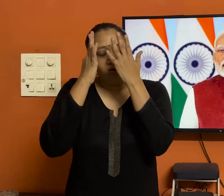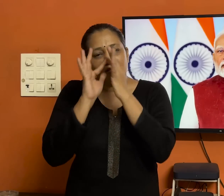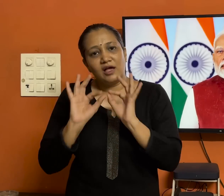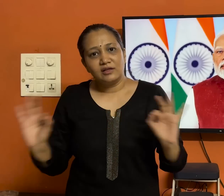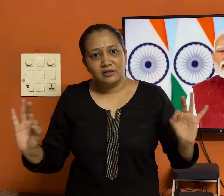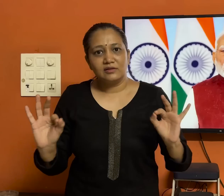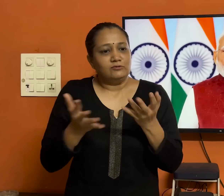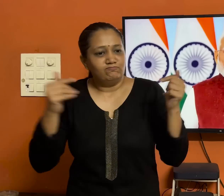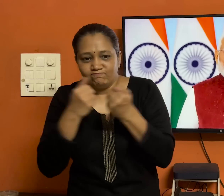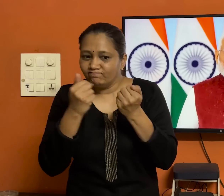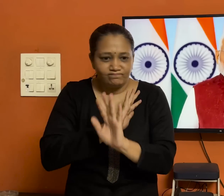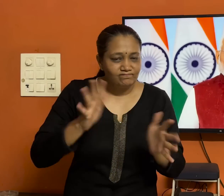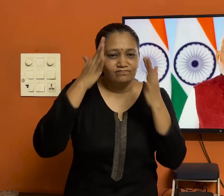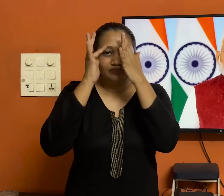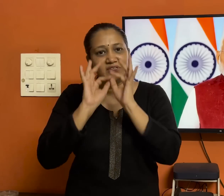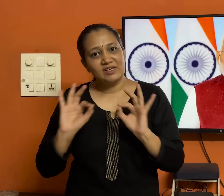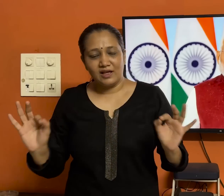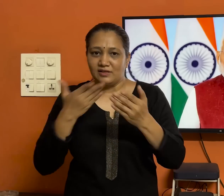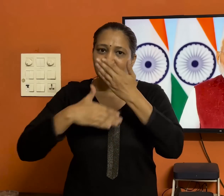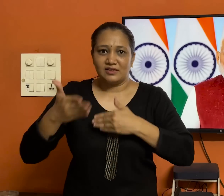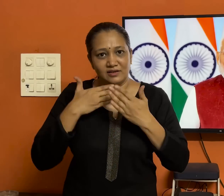शांति का रास्ता दिखाया।